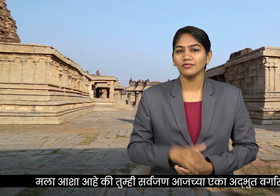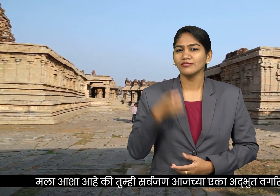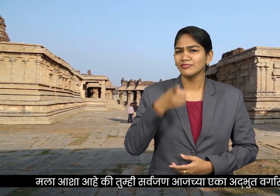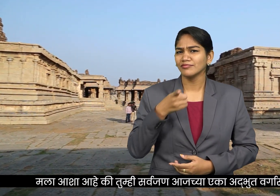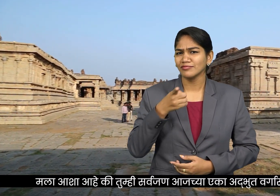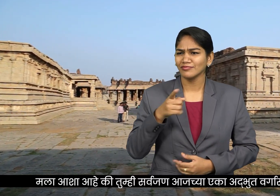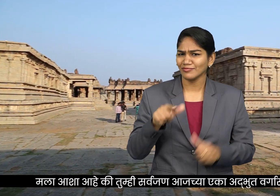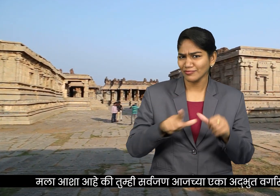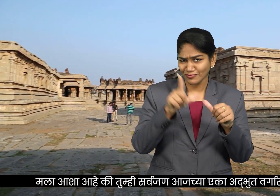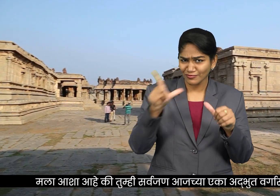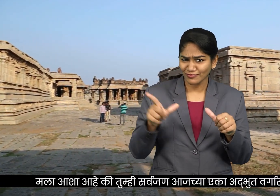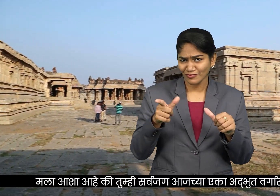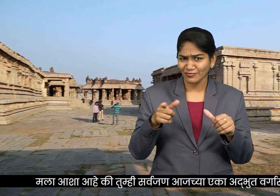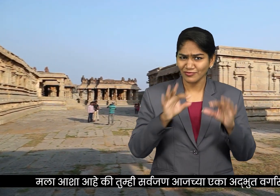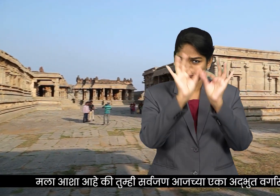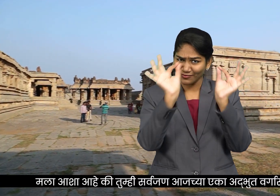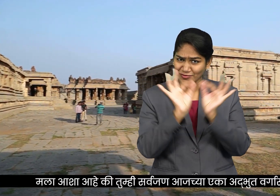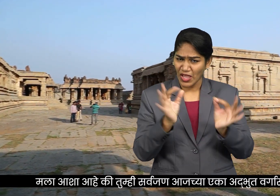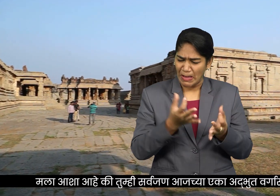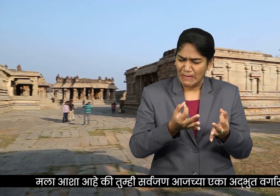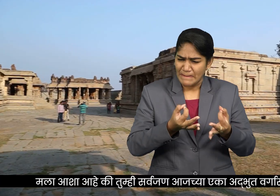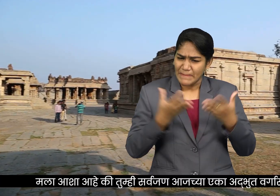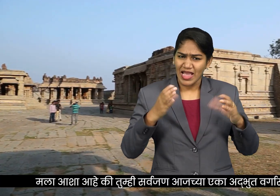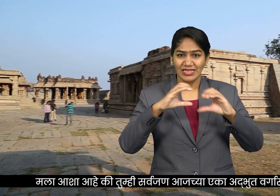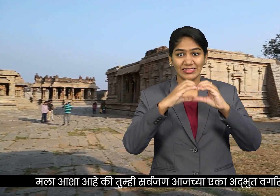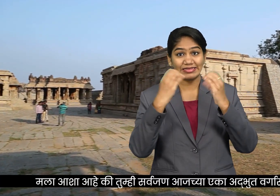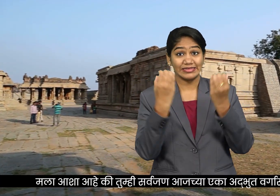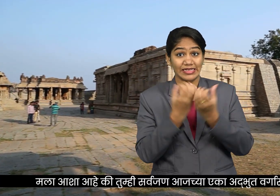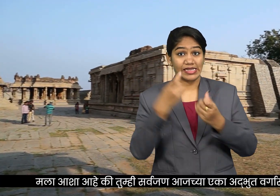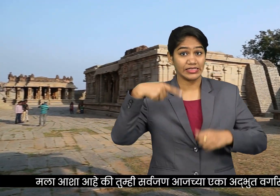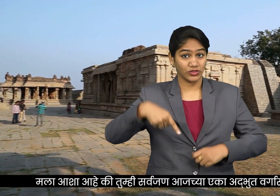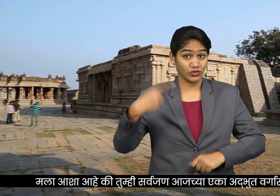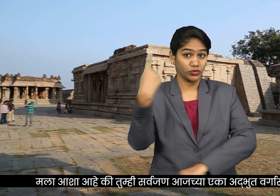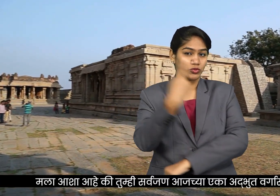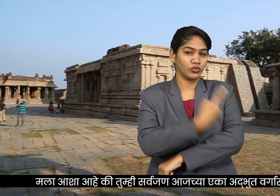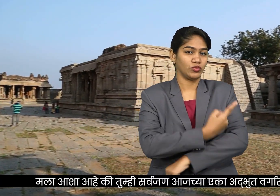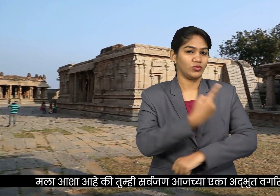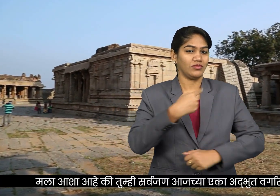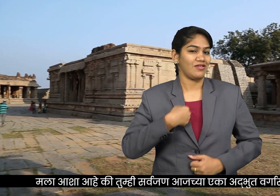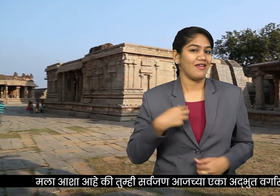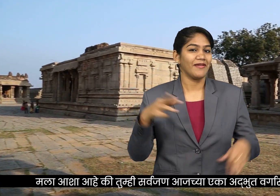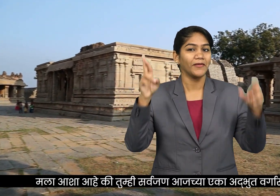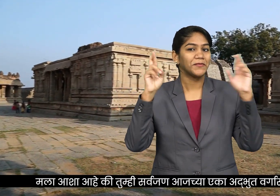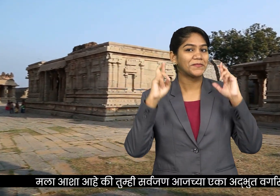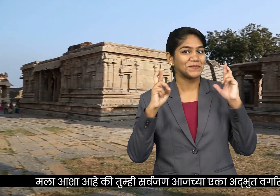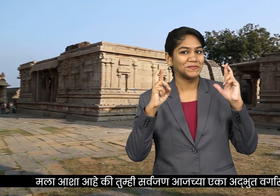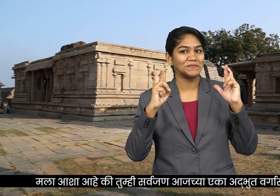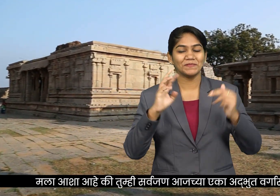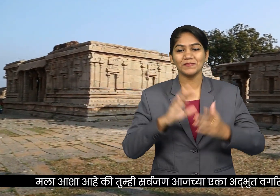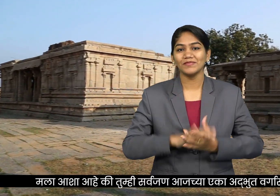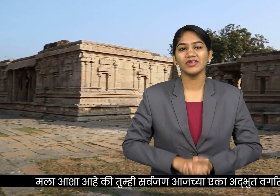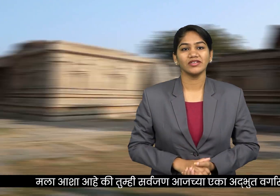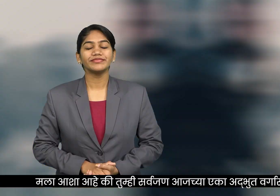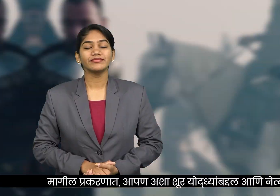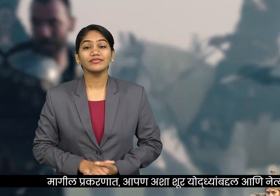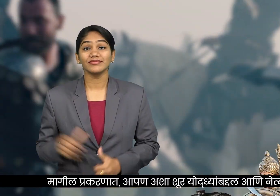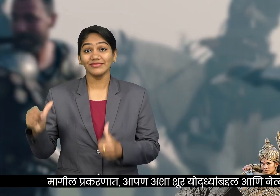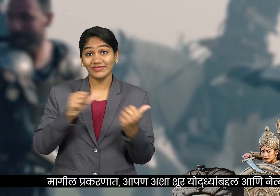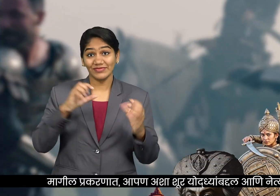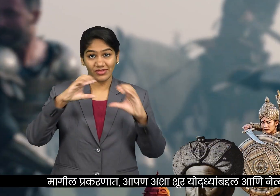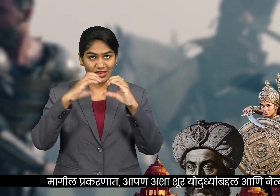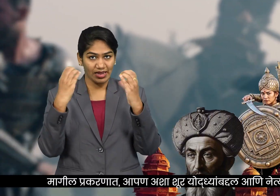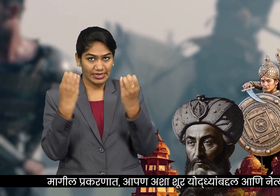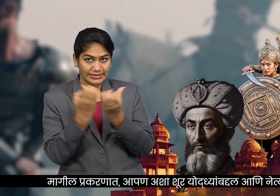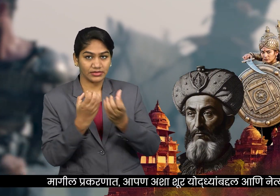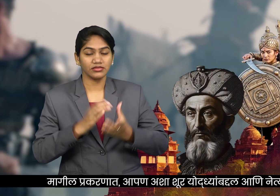मला आशा आहे की तुम्ही सर्वजण आजच्या एका अद्भुत वर्गासाठी तयार असाल.